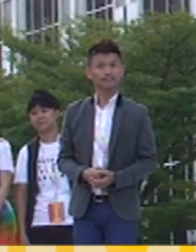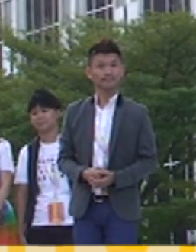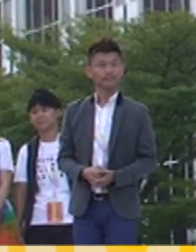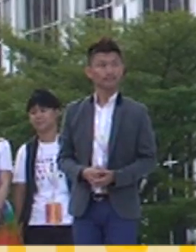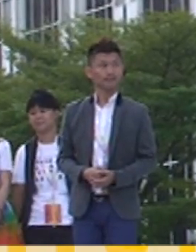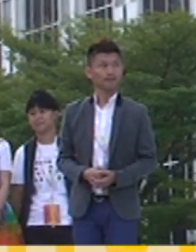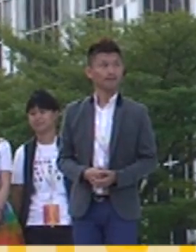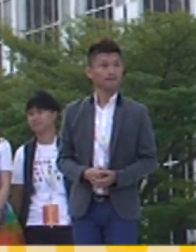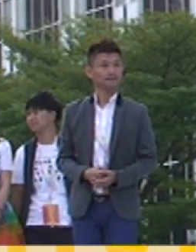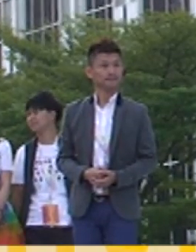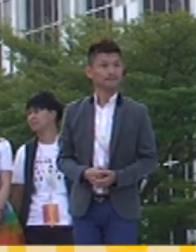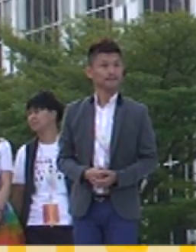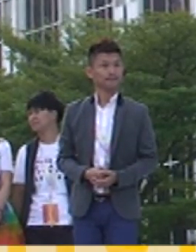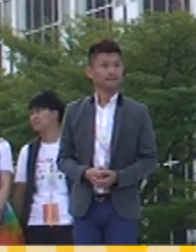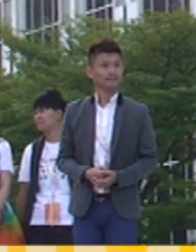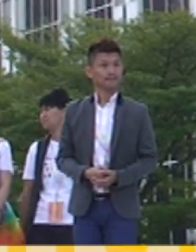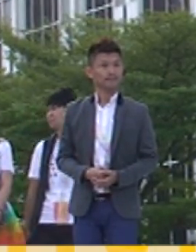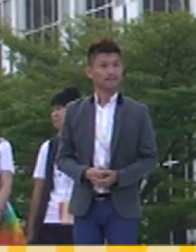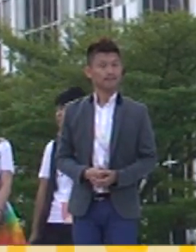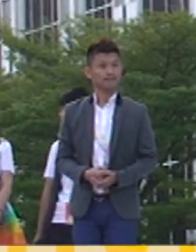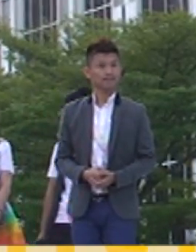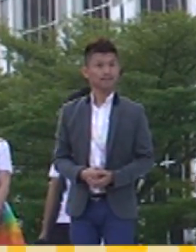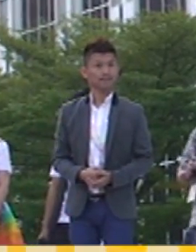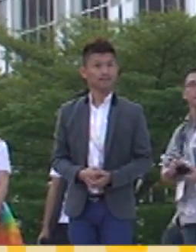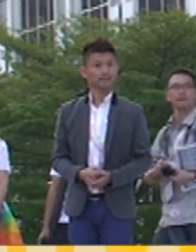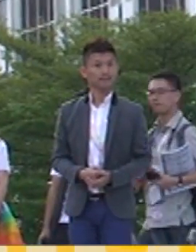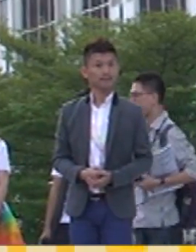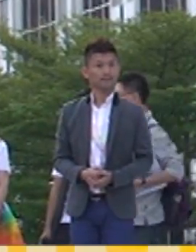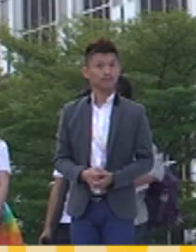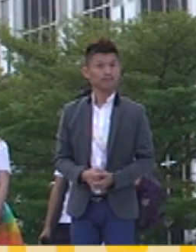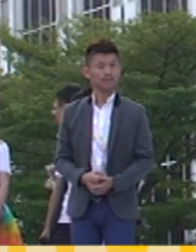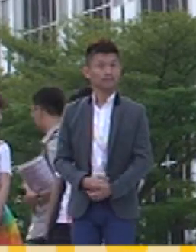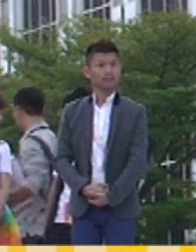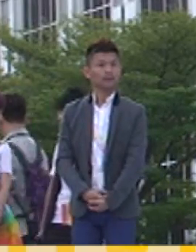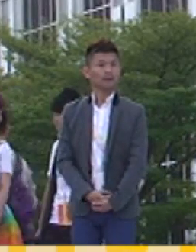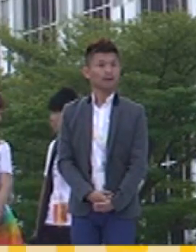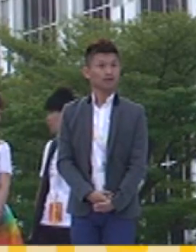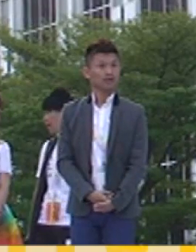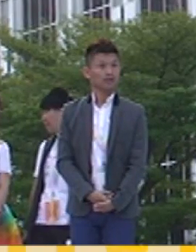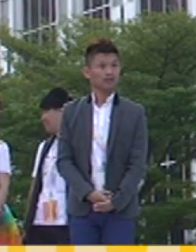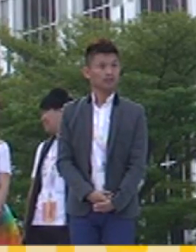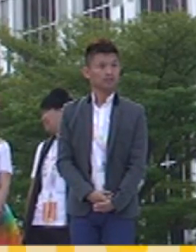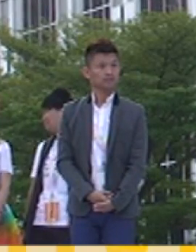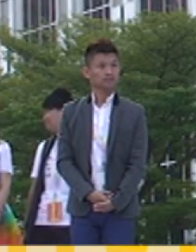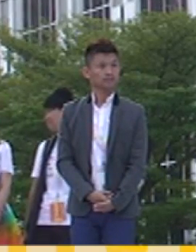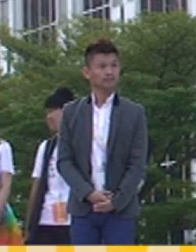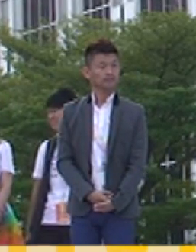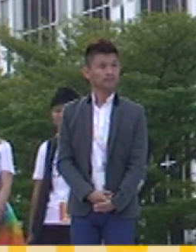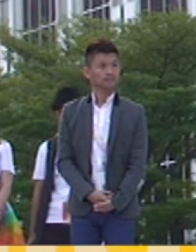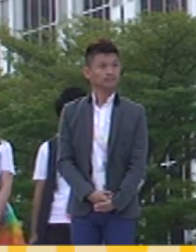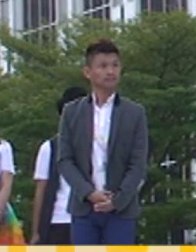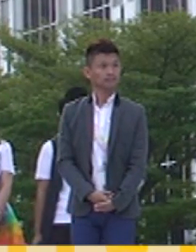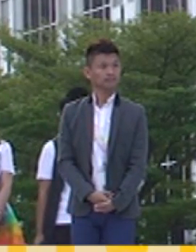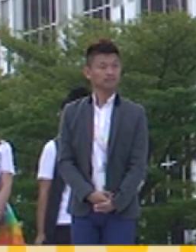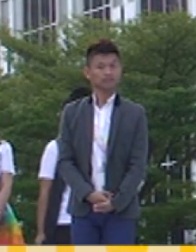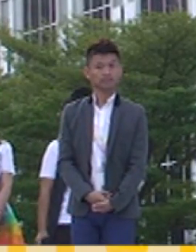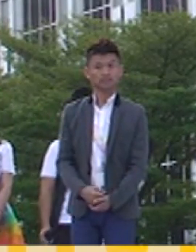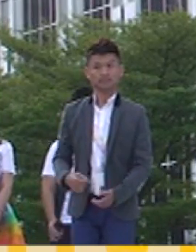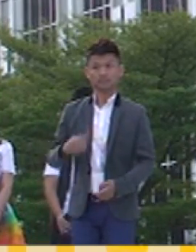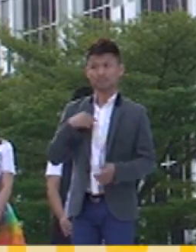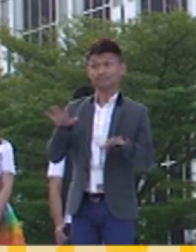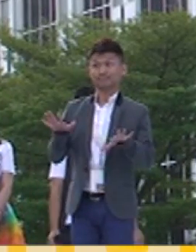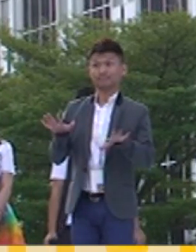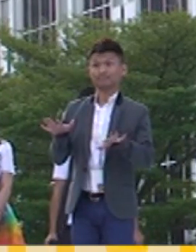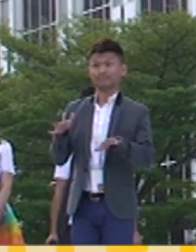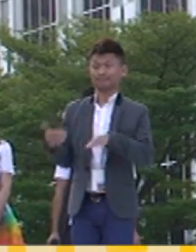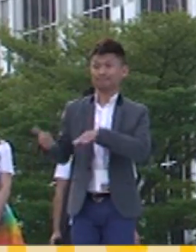아시아최대의퍼레이드에참여하게되어서너무기쁘고오늘무대에서인사할수있게되어영광입니다。 我今天能